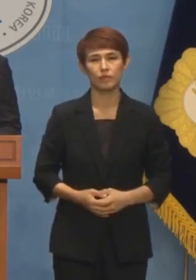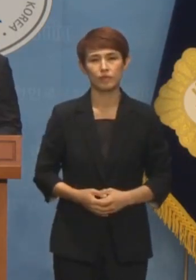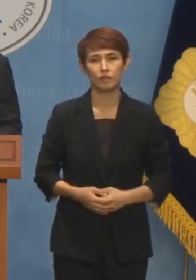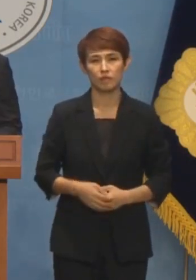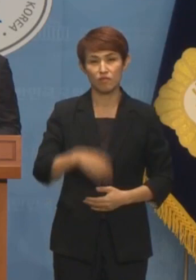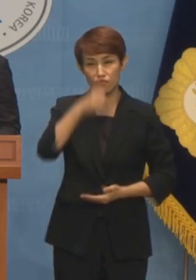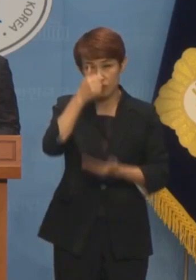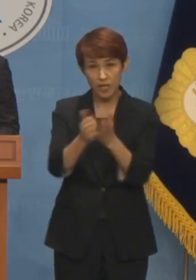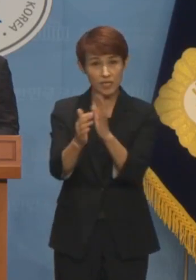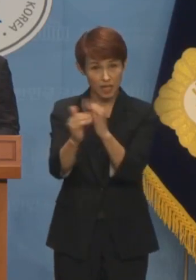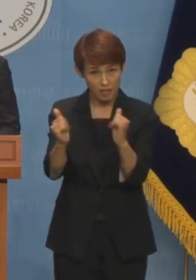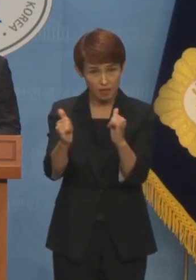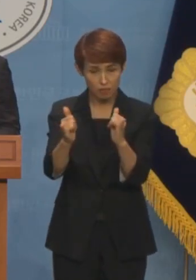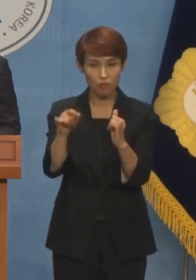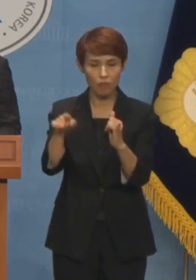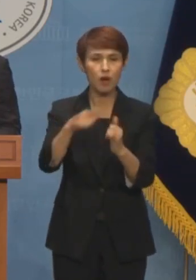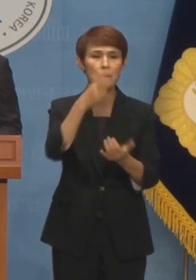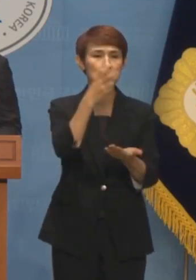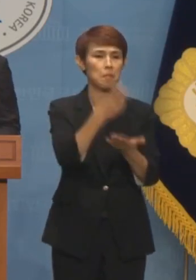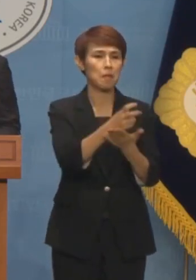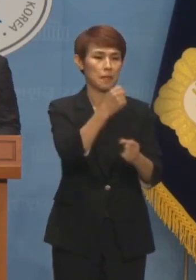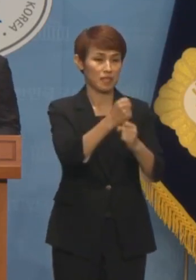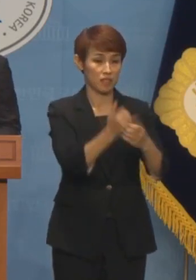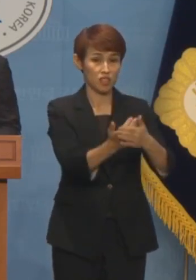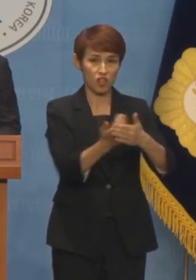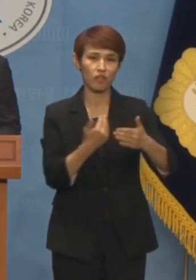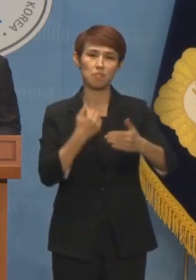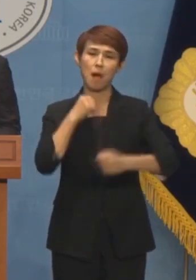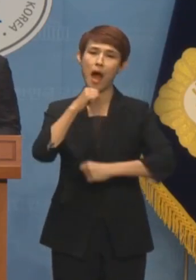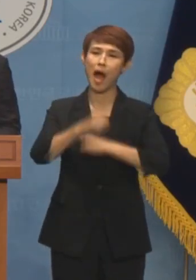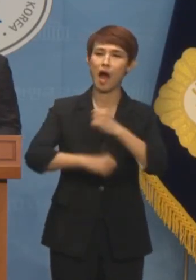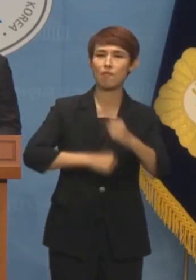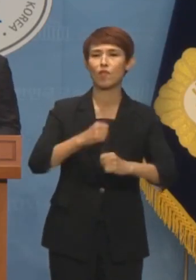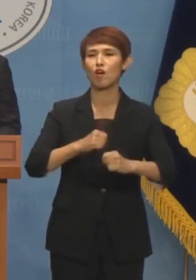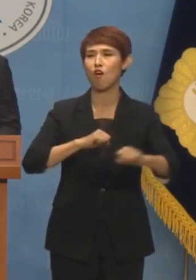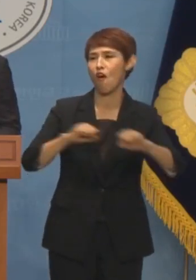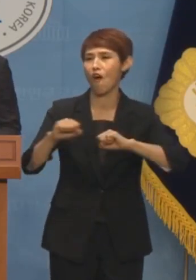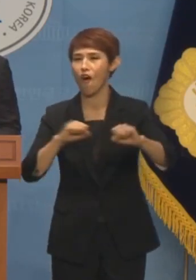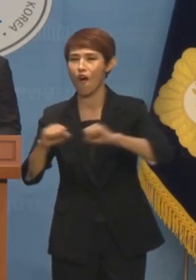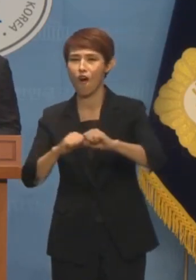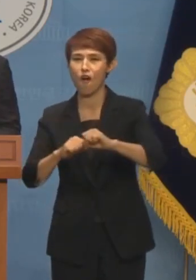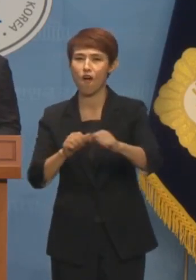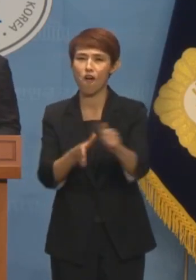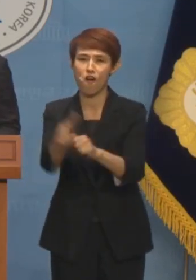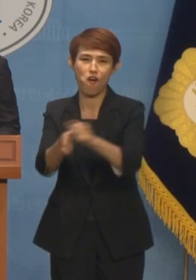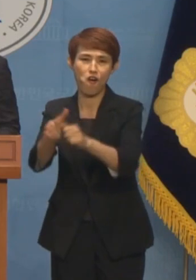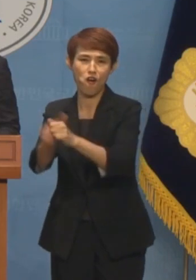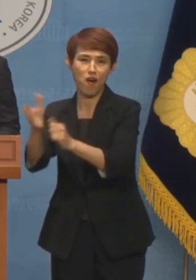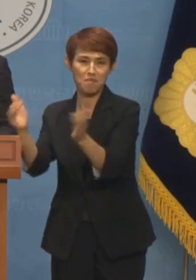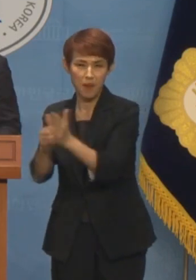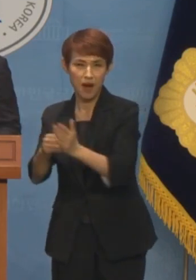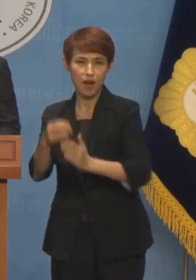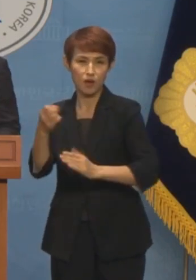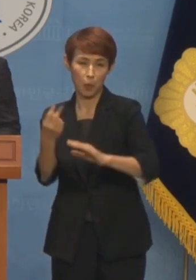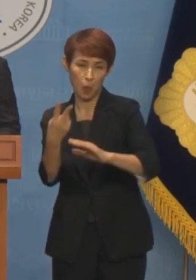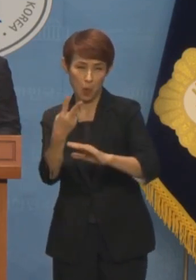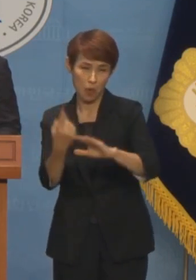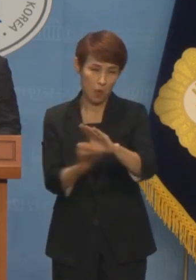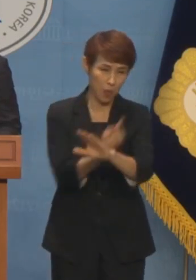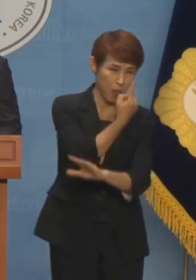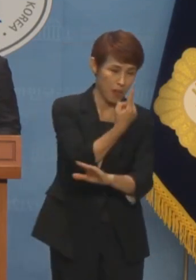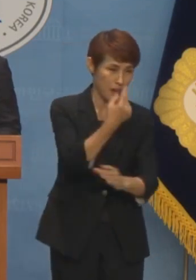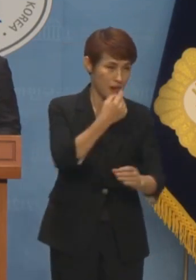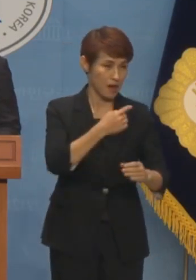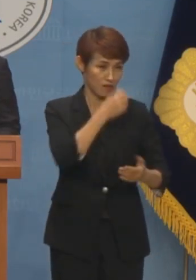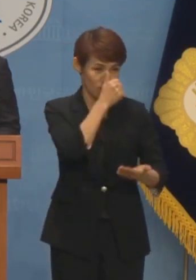범죄자들은 법이 새로 만들어지기 전에 마음껏 헤쳐먹고 또 다른 새로운 범죄 행태를 만들어 새로운